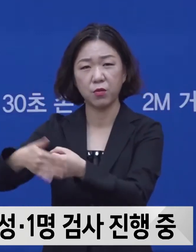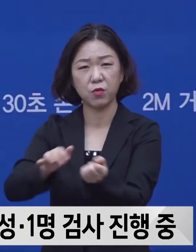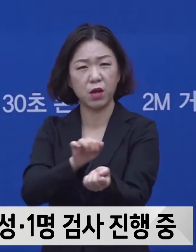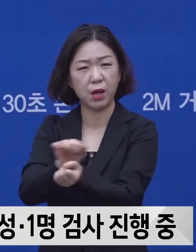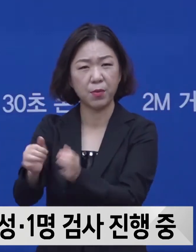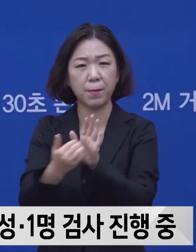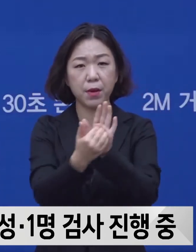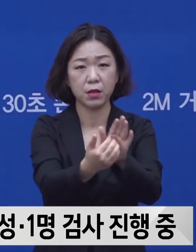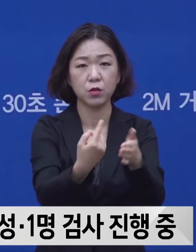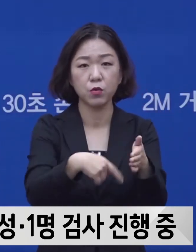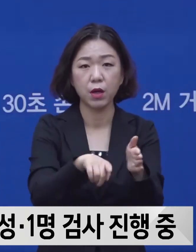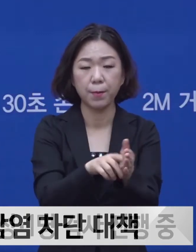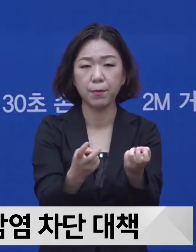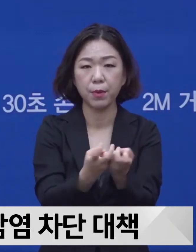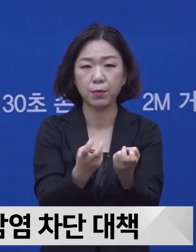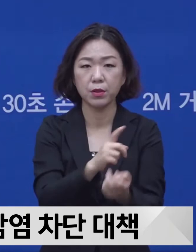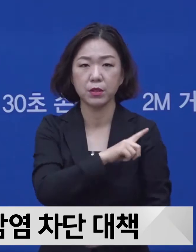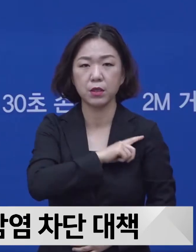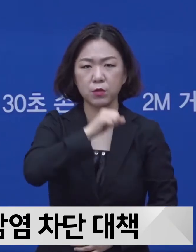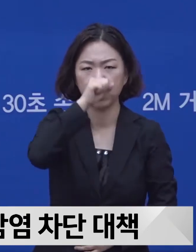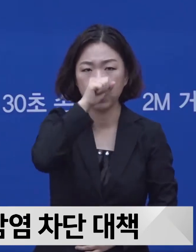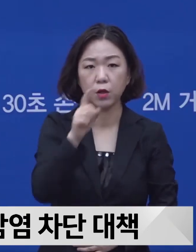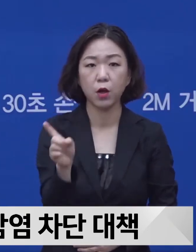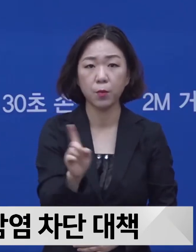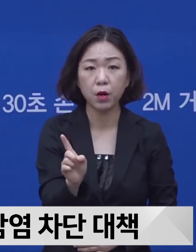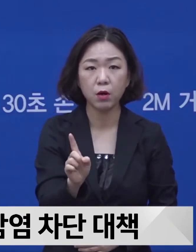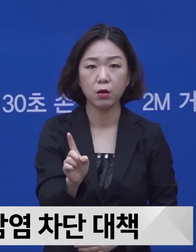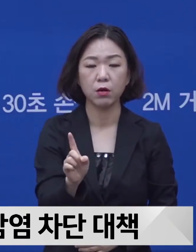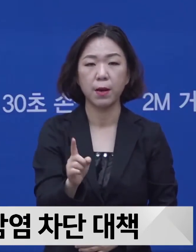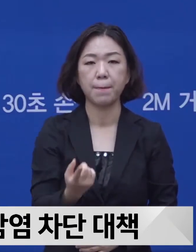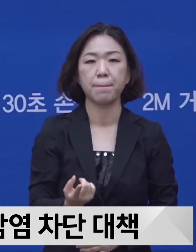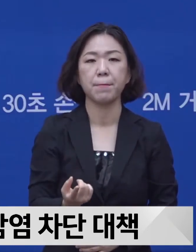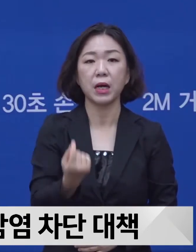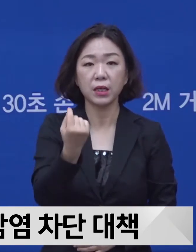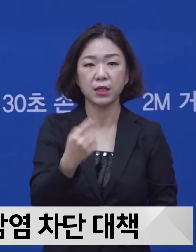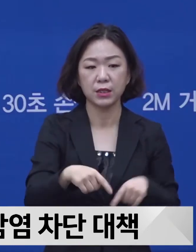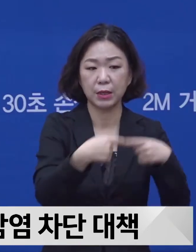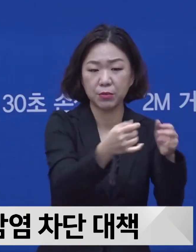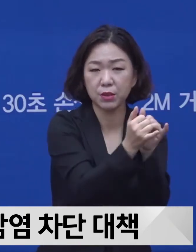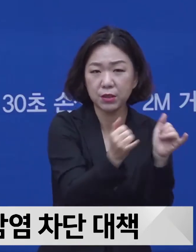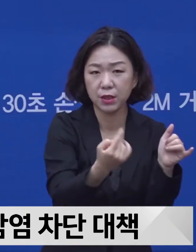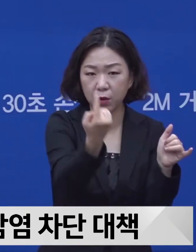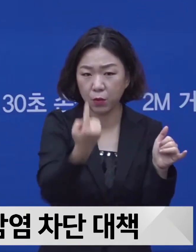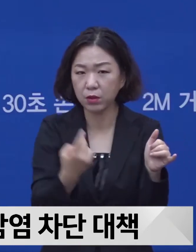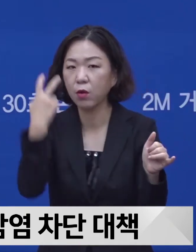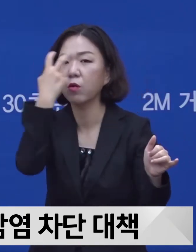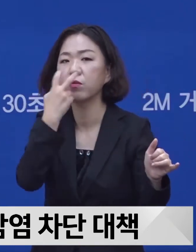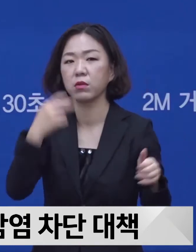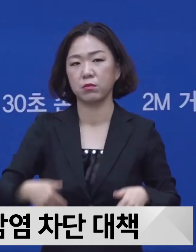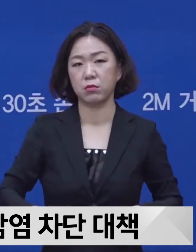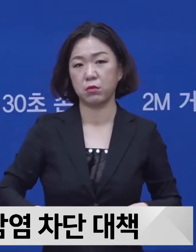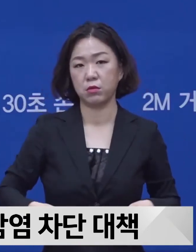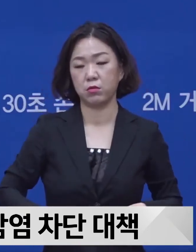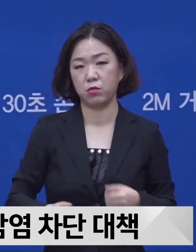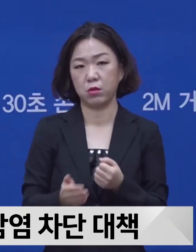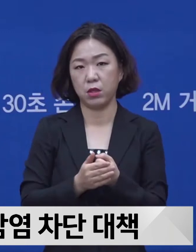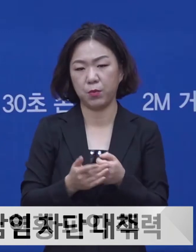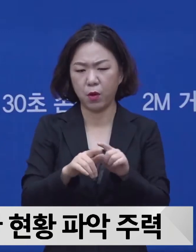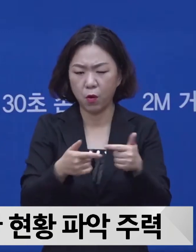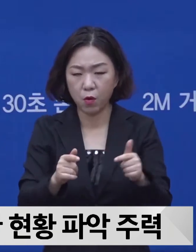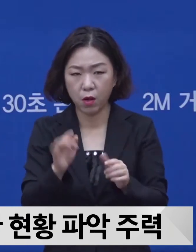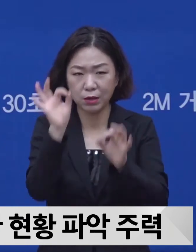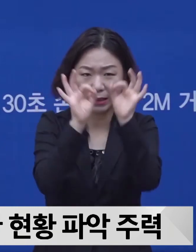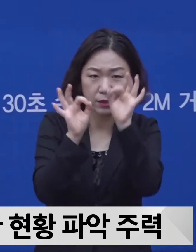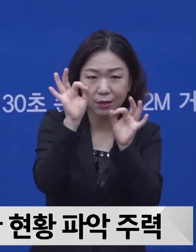최고의 방역 대책은 참석자의 신속한 진단검사로 판단하여 우리 시는 이를 위해 다양한 경로를